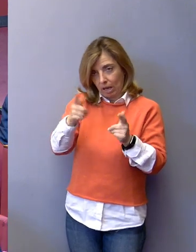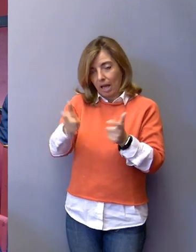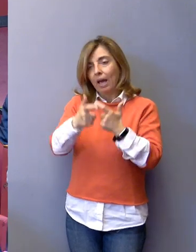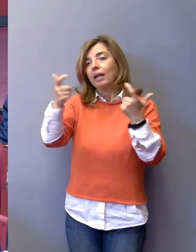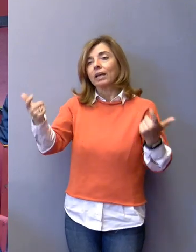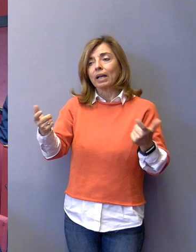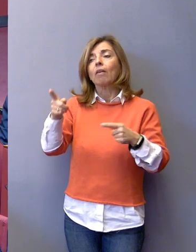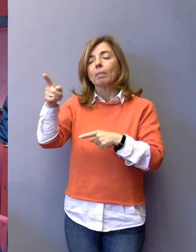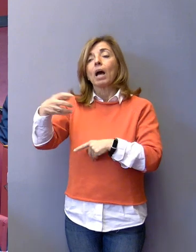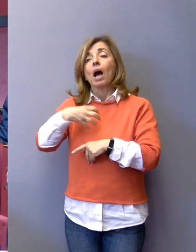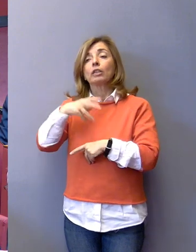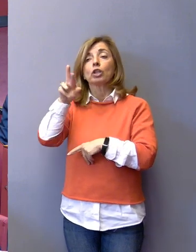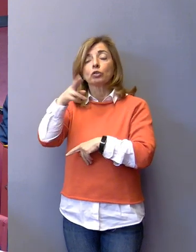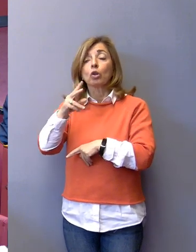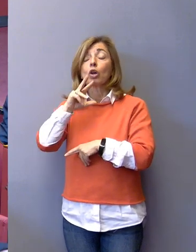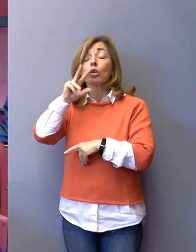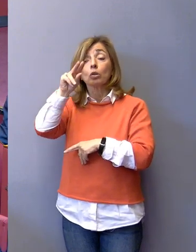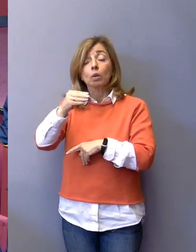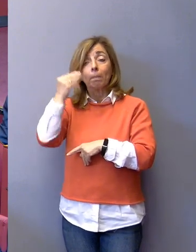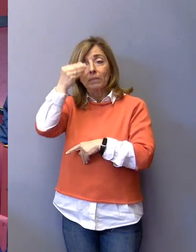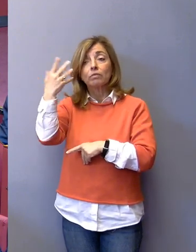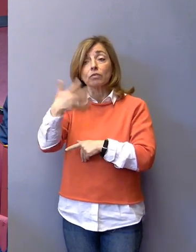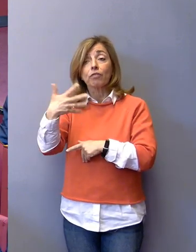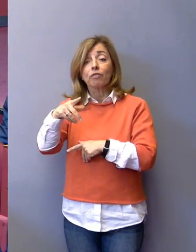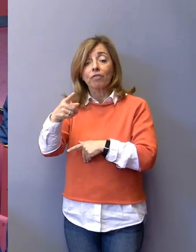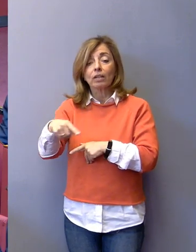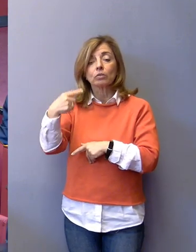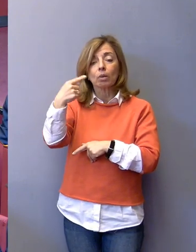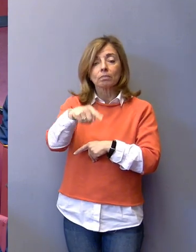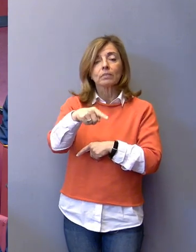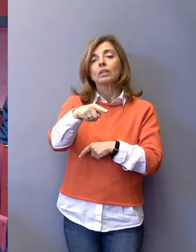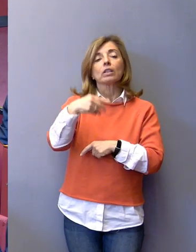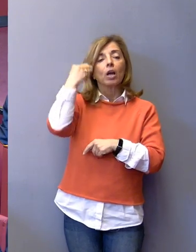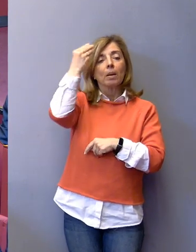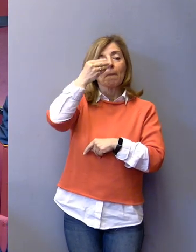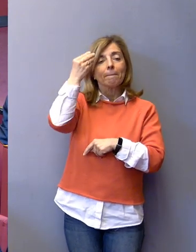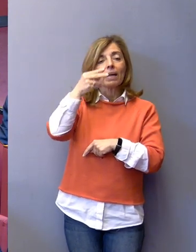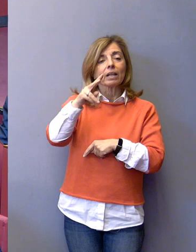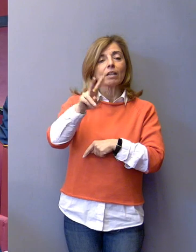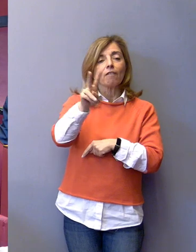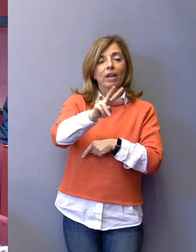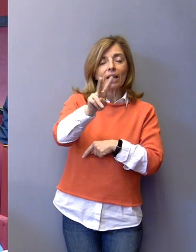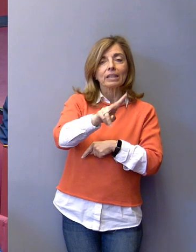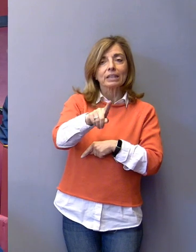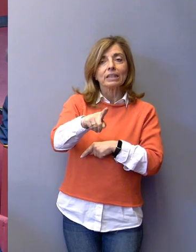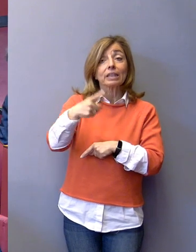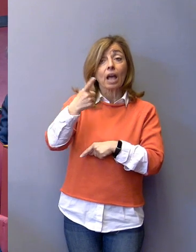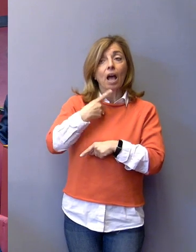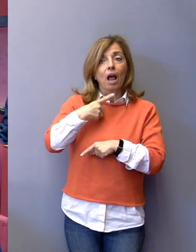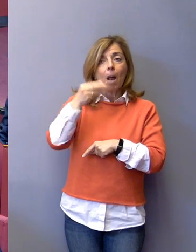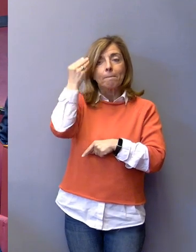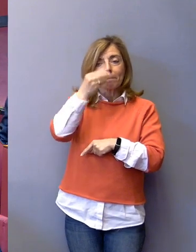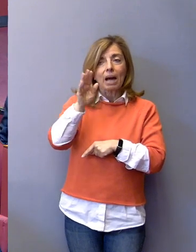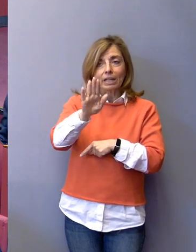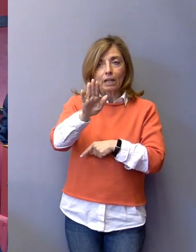Allora se venerdì il parere del caldo non è vincolante Ma viene dato alla regione con tutti i sindaci della città metropolitana di Genova